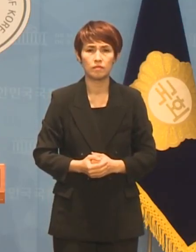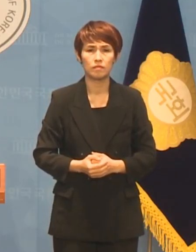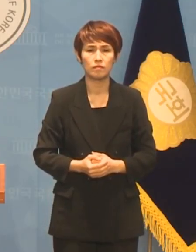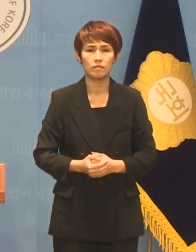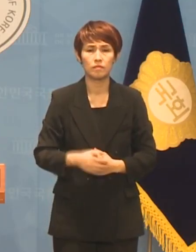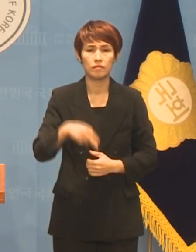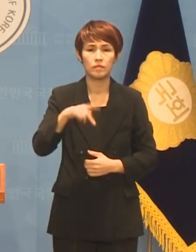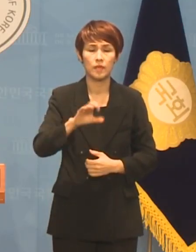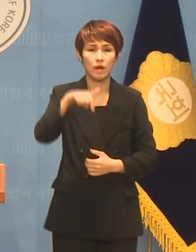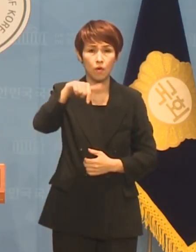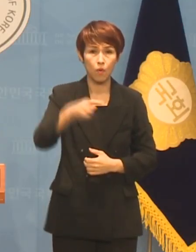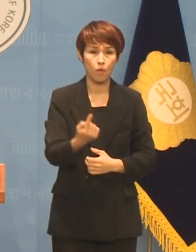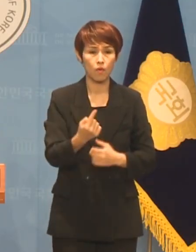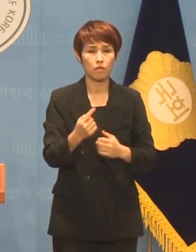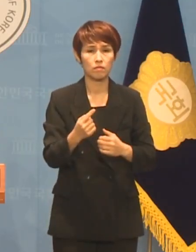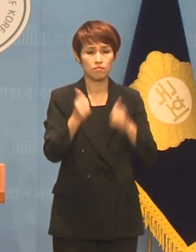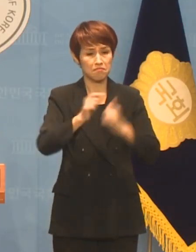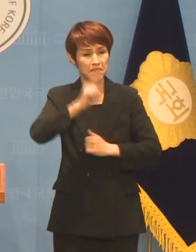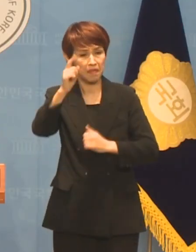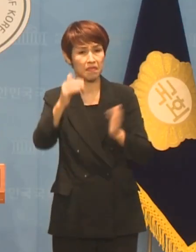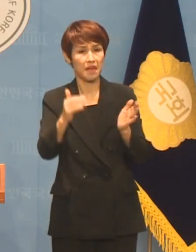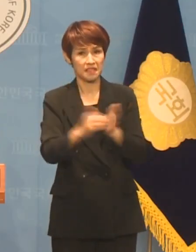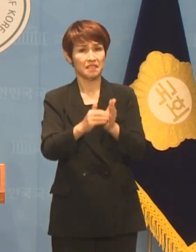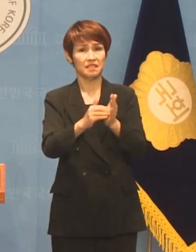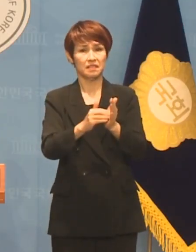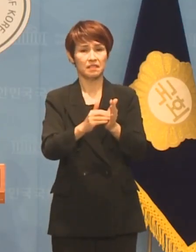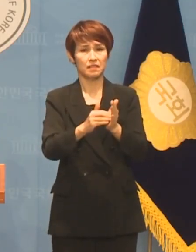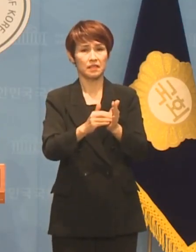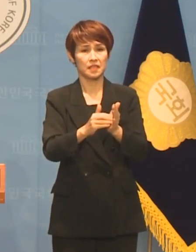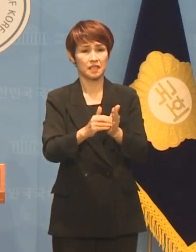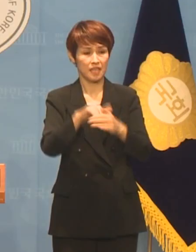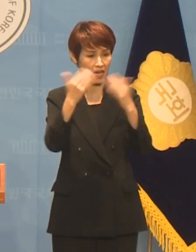상고했다고 일이 끝난 것이 아닙니다.